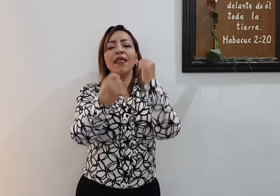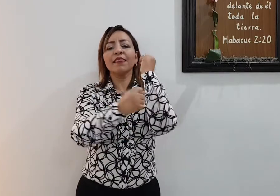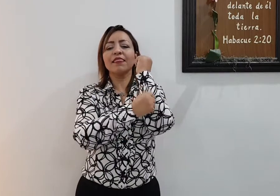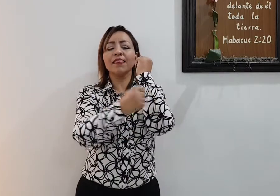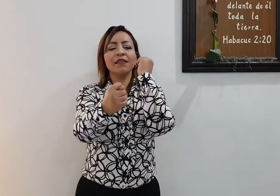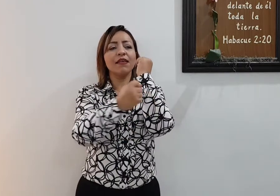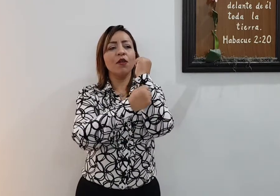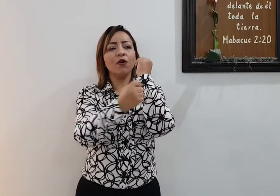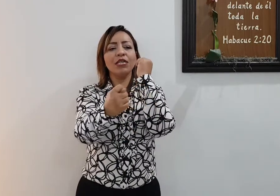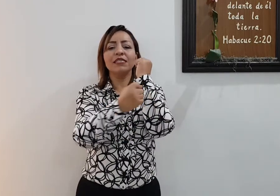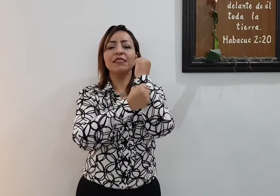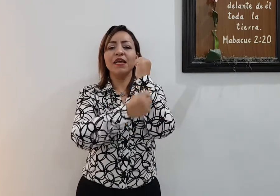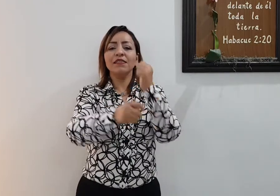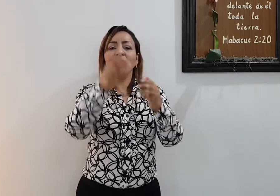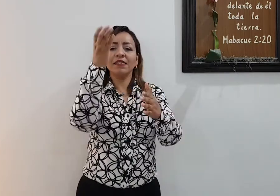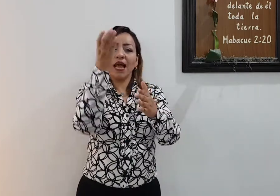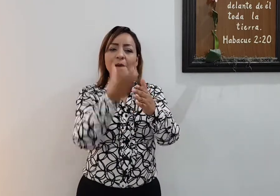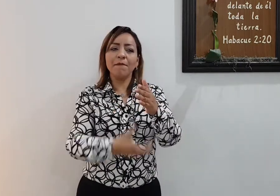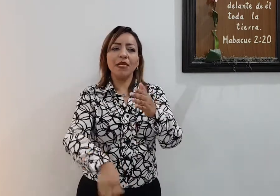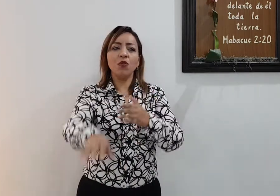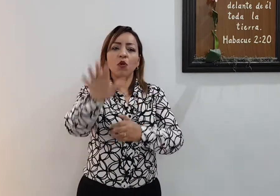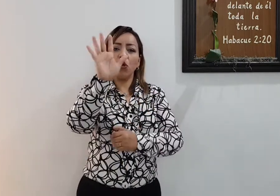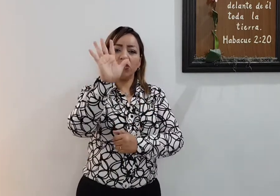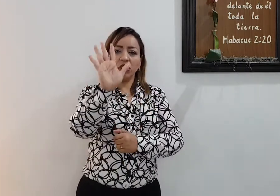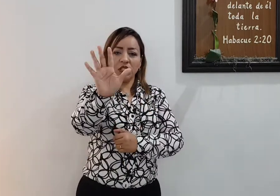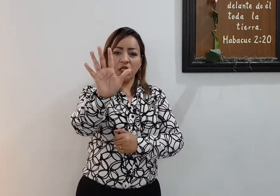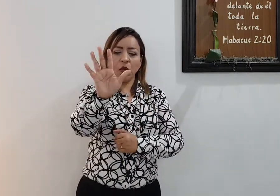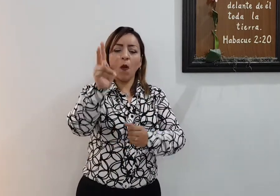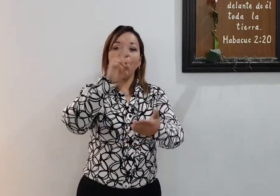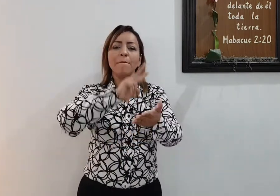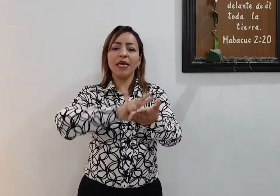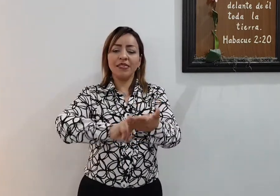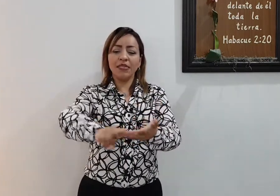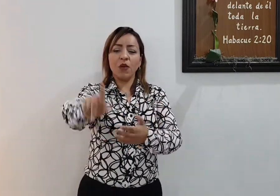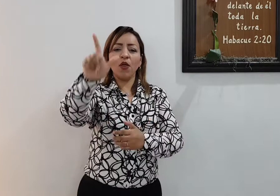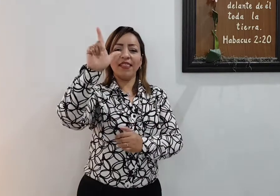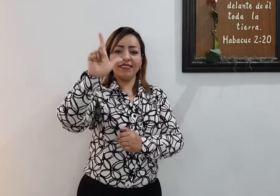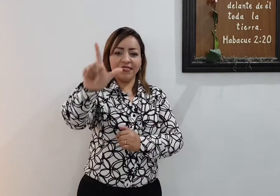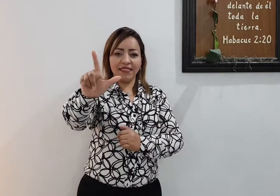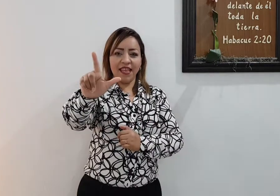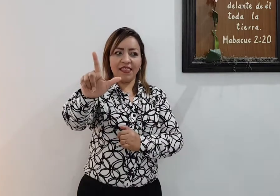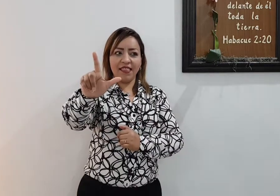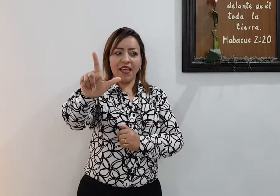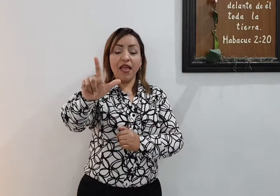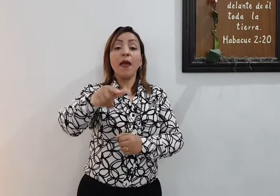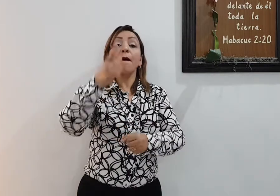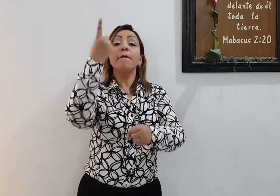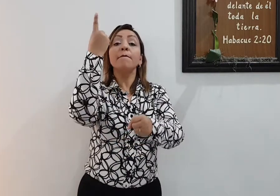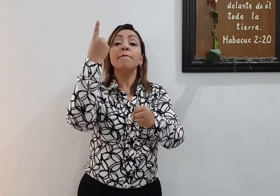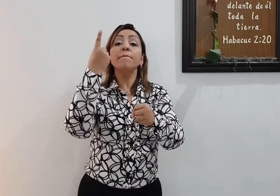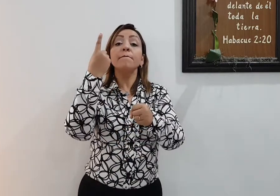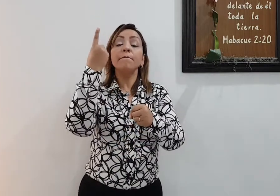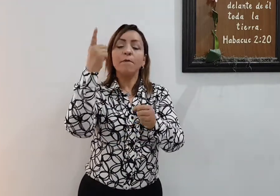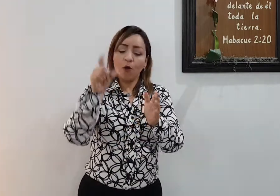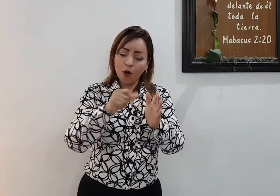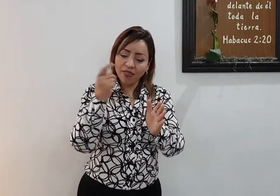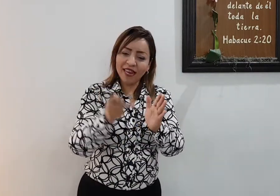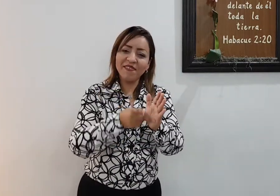versículo, ¿será posible que se aprenda este versículo, hermano? Sí. ¿O no? Sí, ¿verdad? Hasta los niños se lo